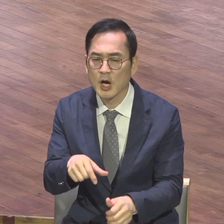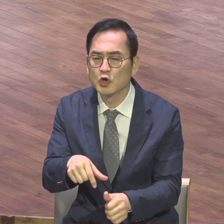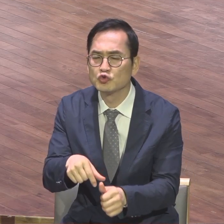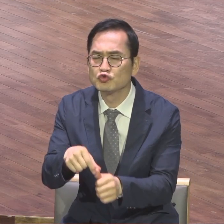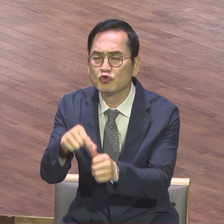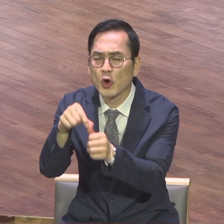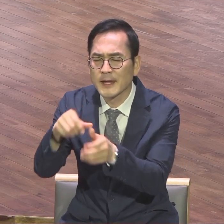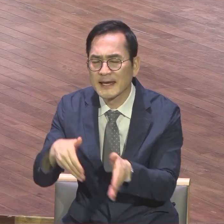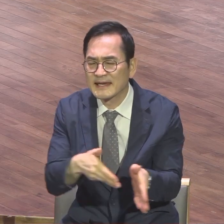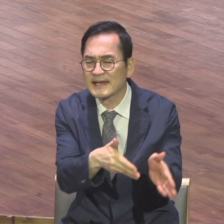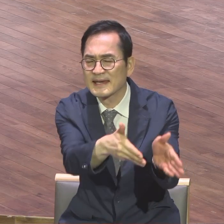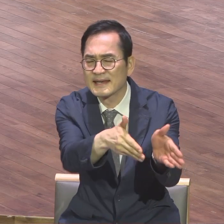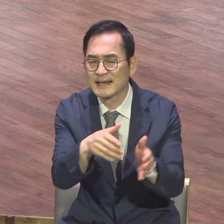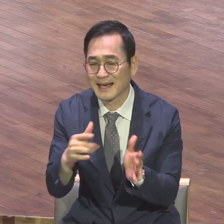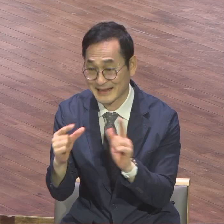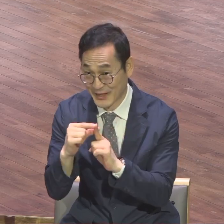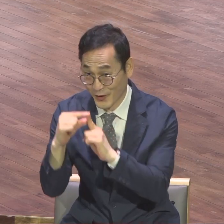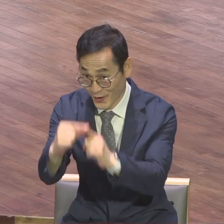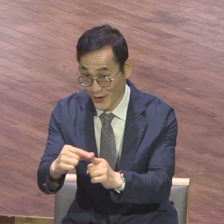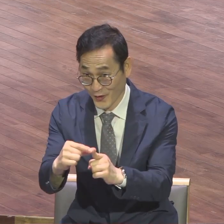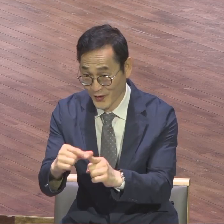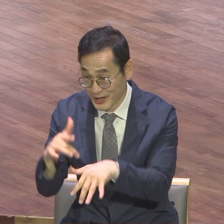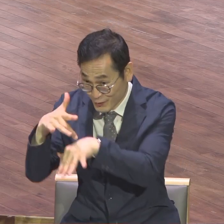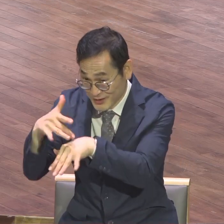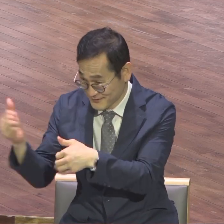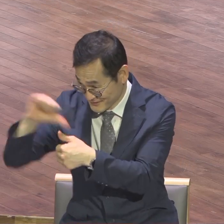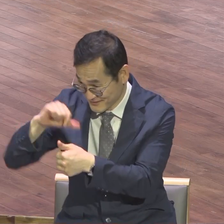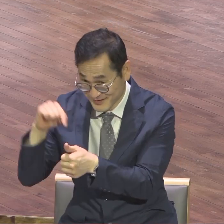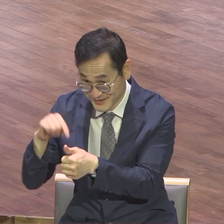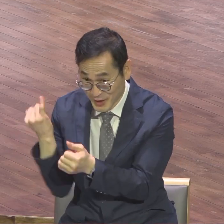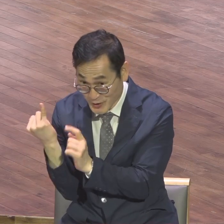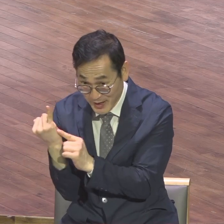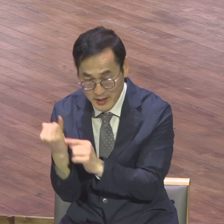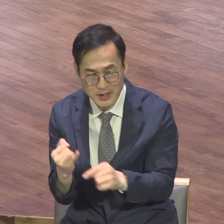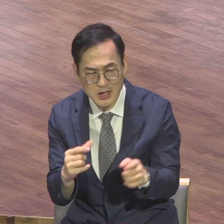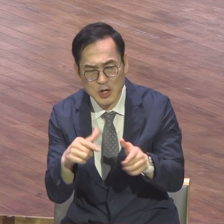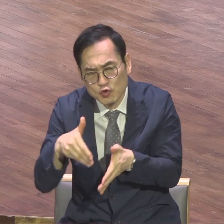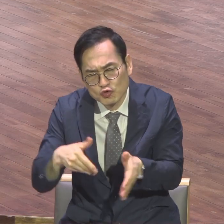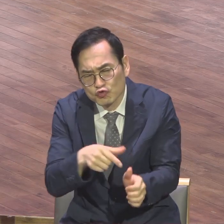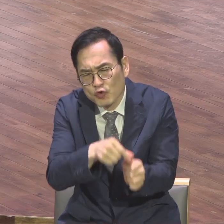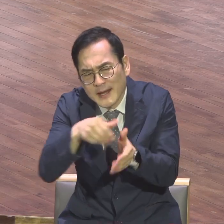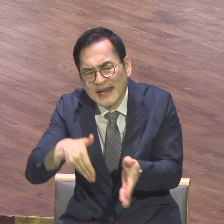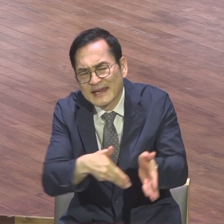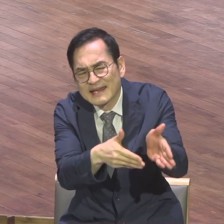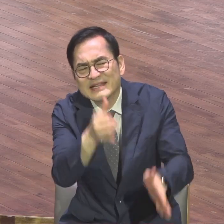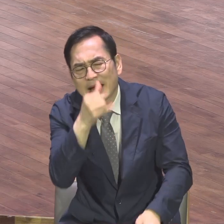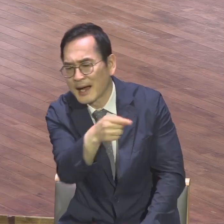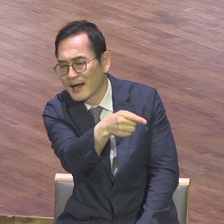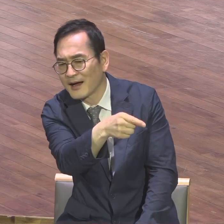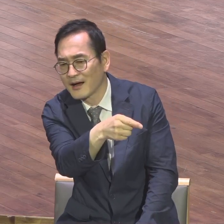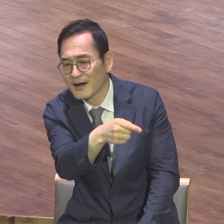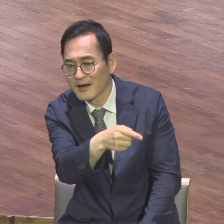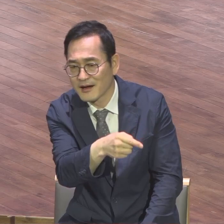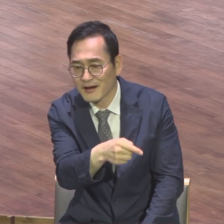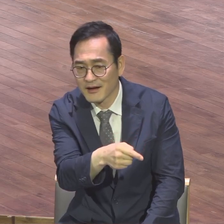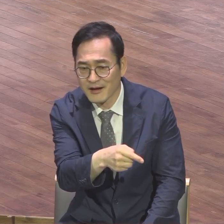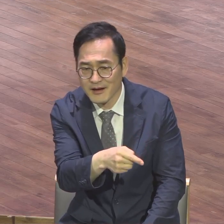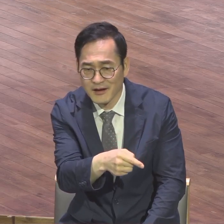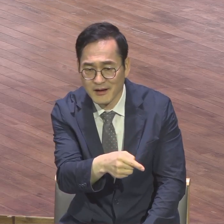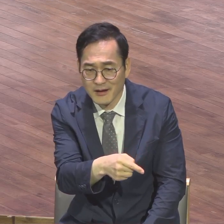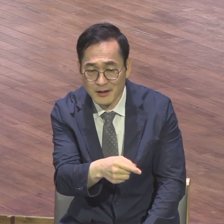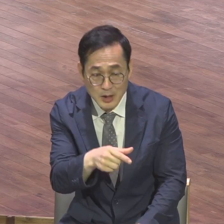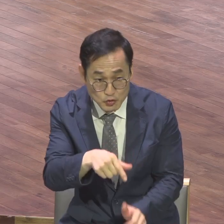구원의 길이라는 표현을 이 귀신들 여자가 썼는데 구원의 길이라는 표현에서 정관사가 없어요.